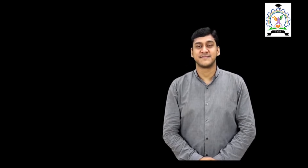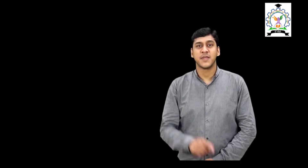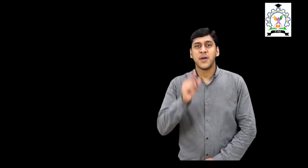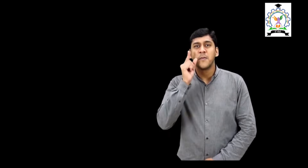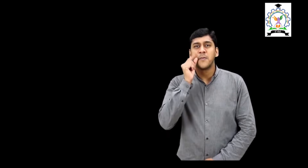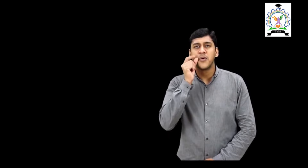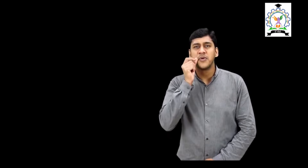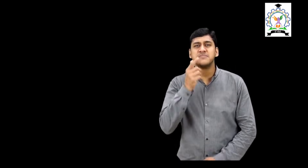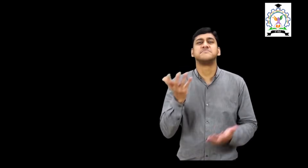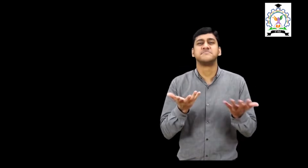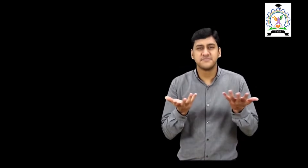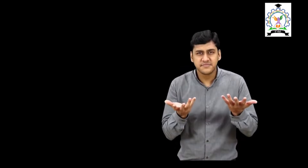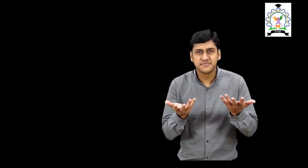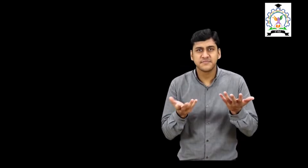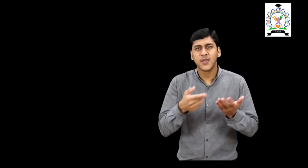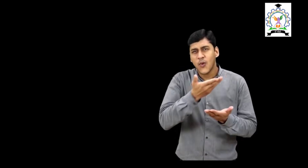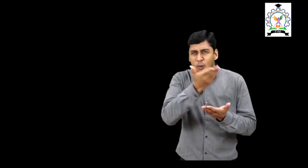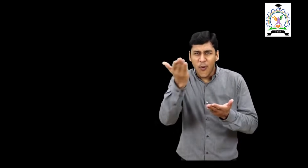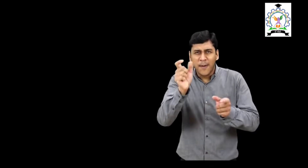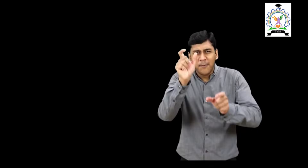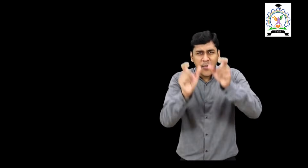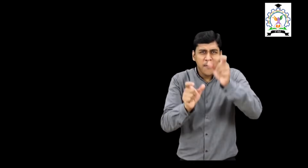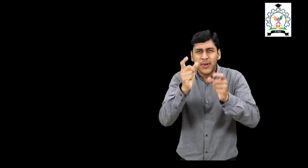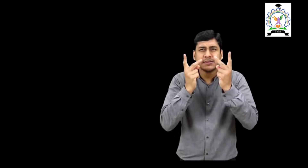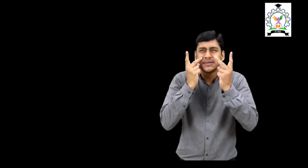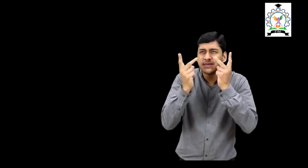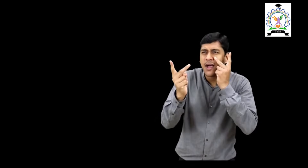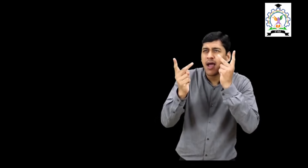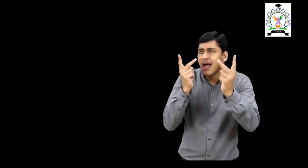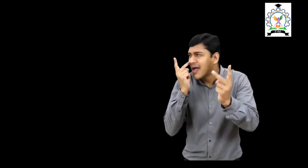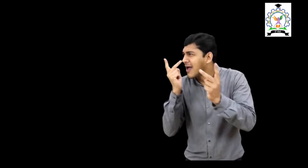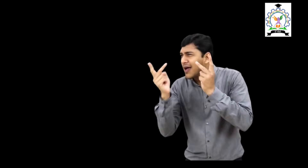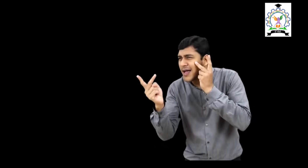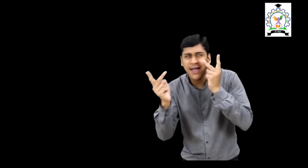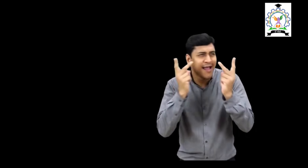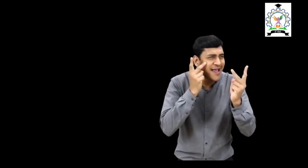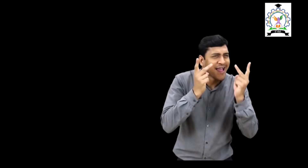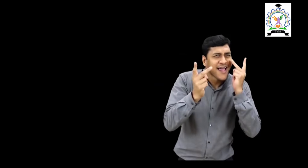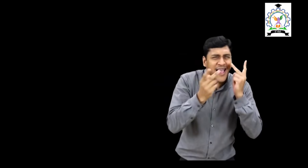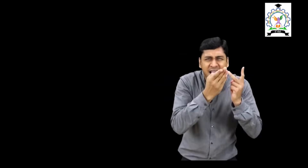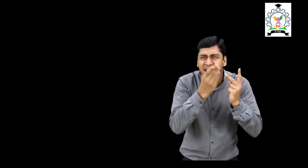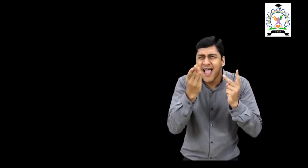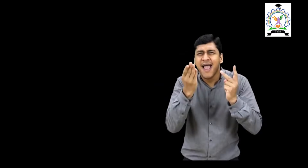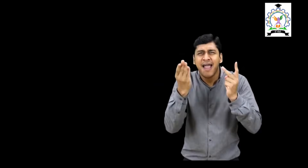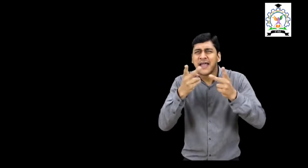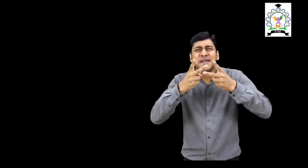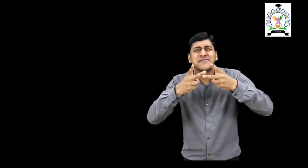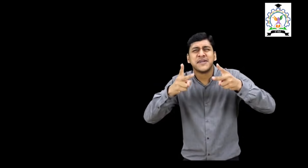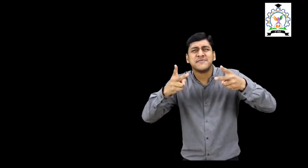जैसे कि आप सभी लोगों ने देखा ही होगा, आदमियों में अलग अलग प्रकार की मूछें पाई जाती हैं। कुछ